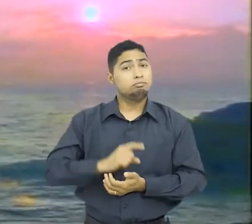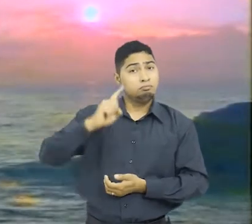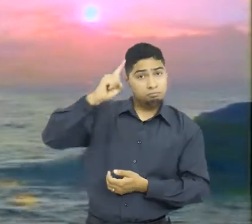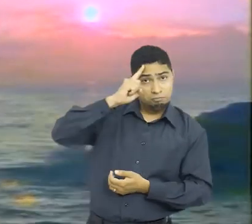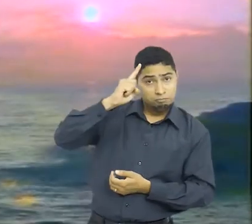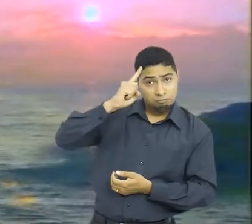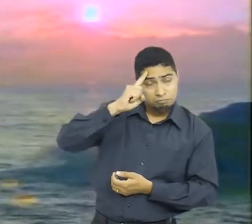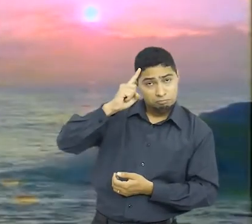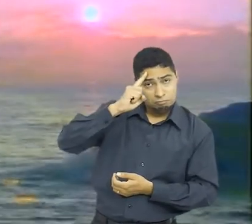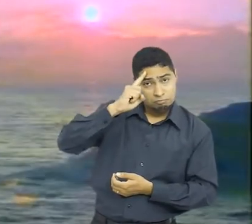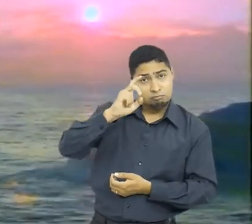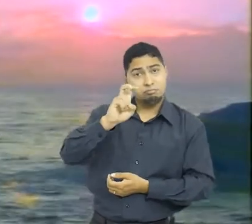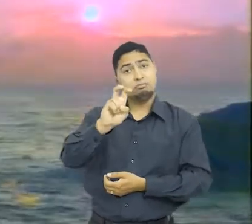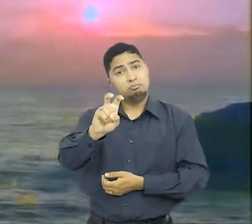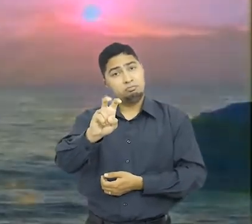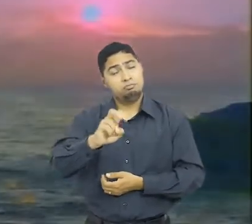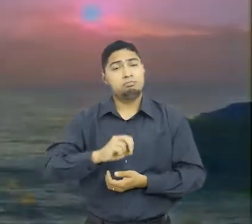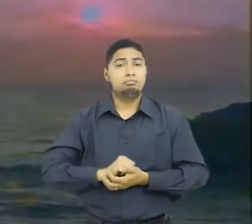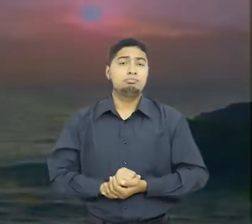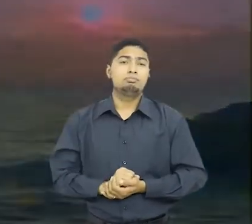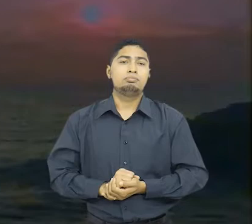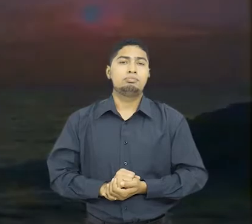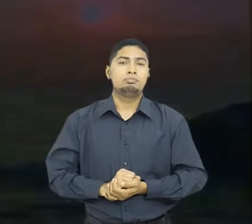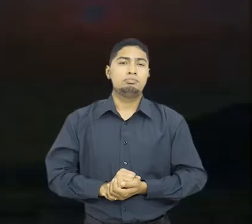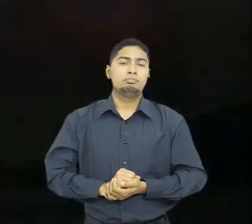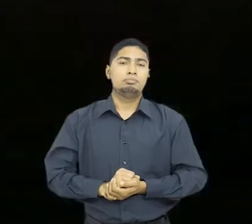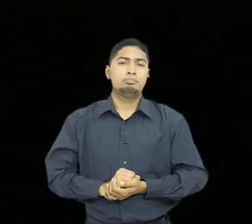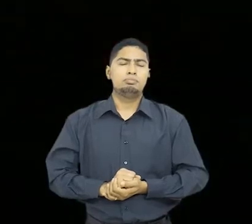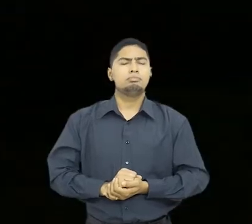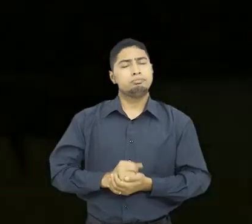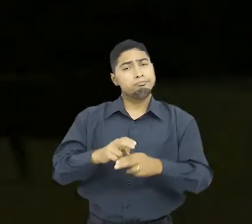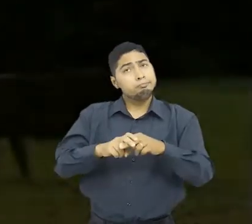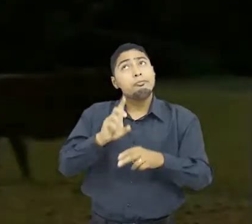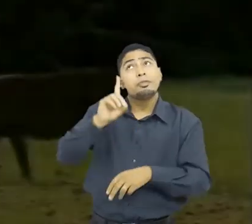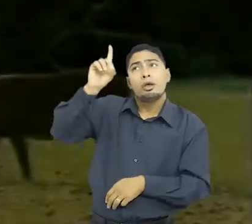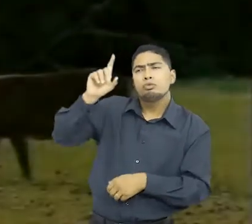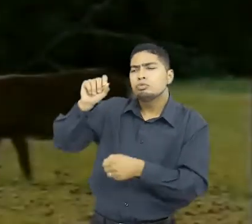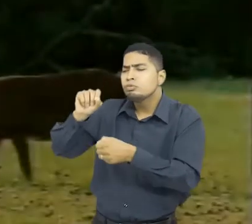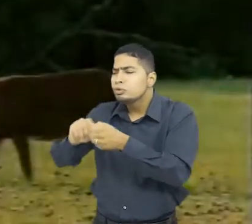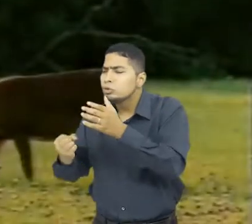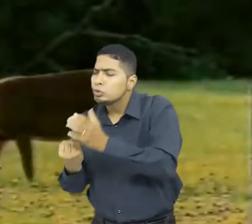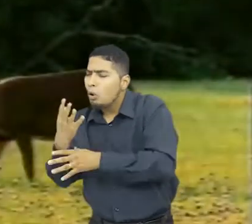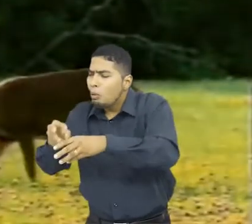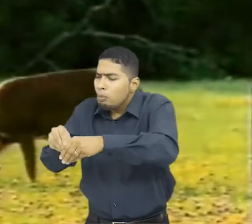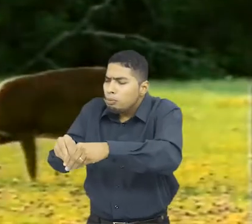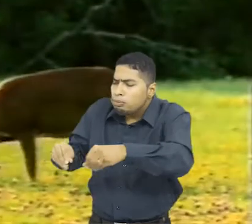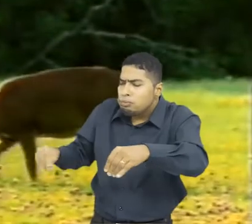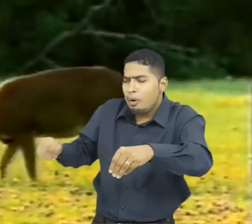E foi a noite e a manhã do quinto dia. Então ele criou os animais da terra, o